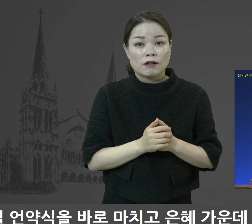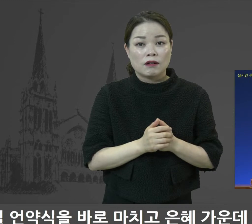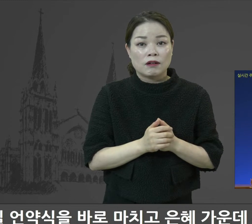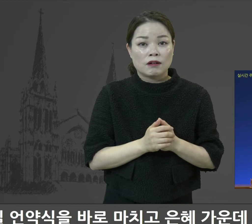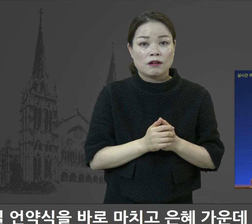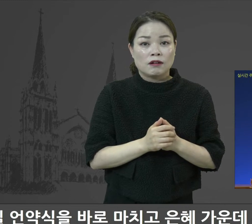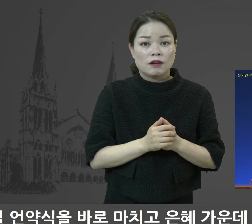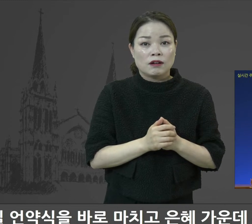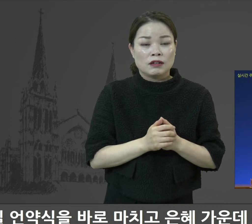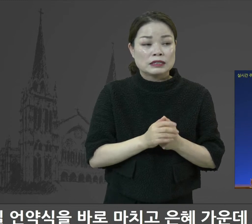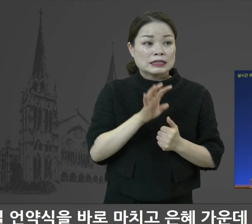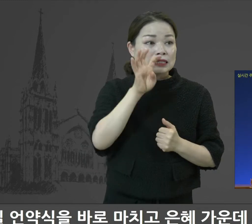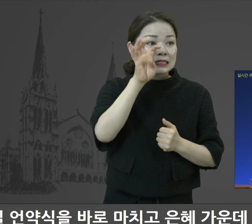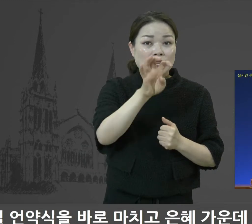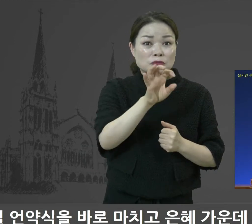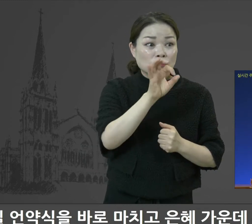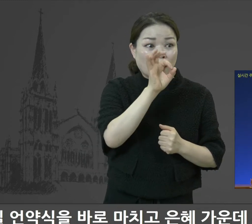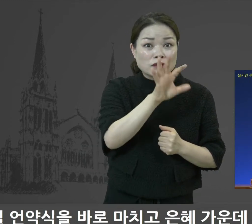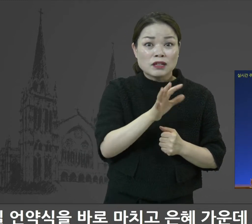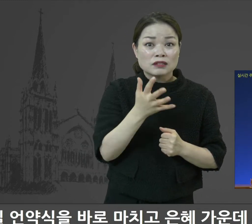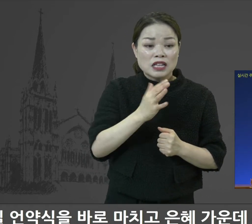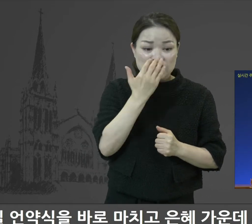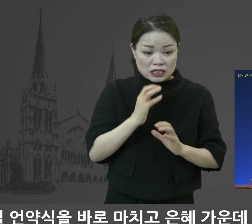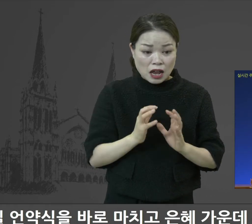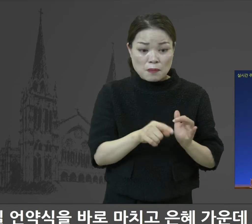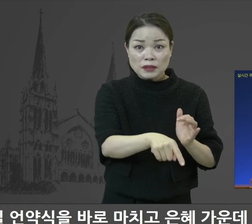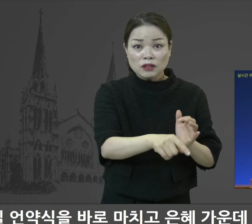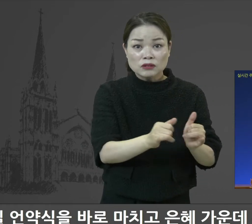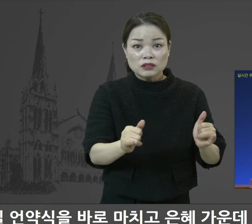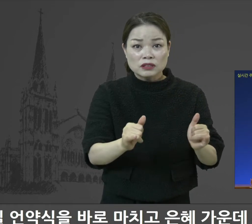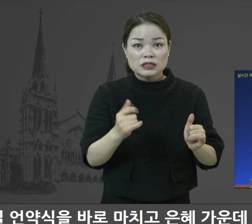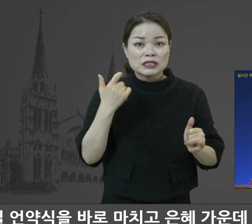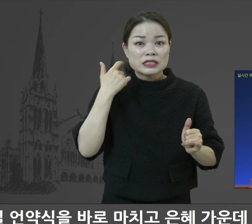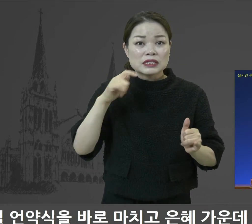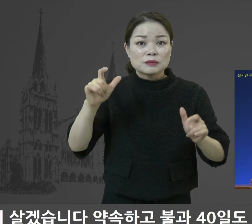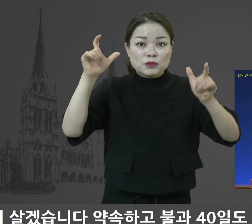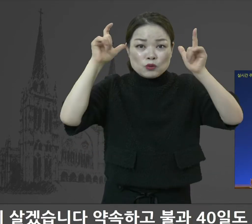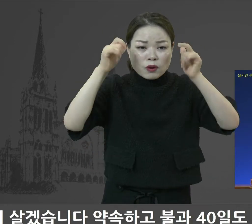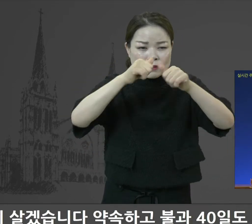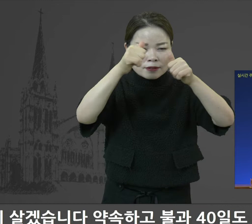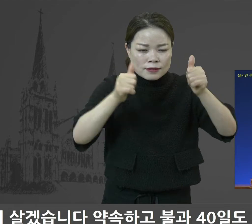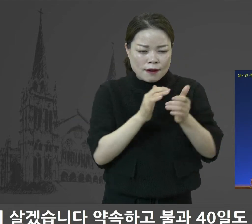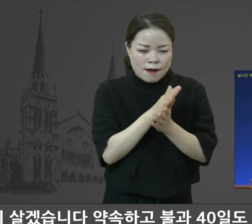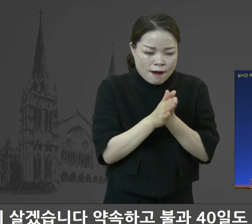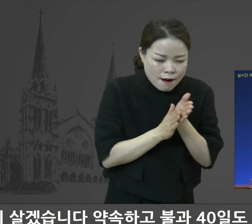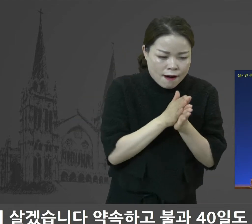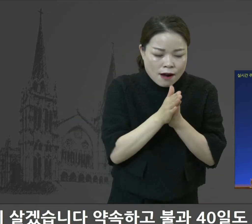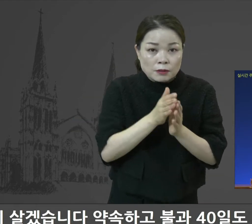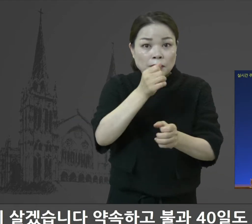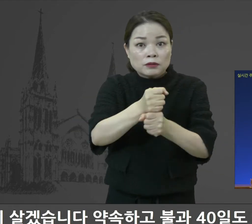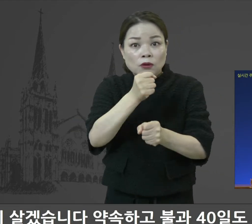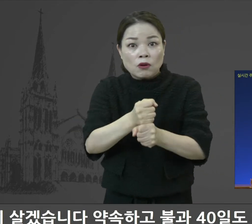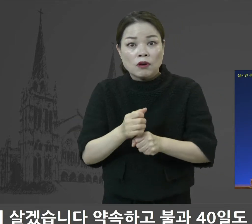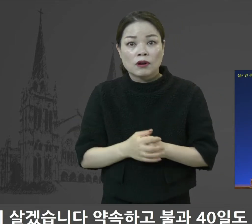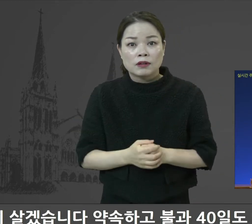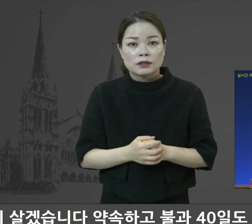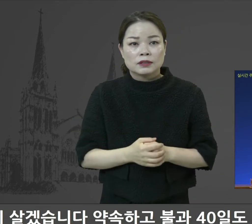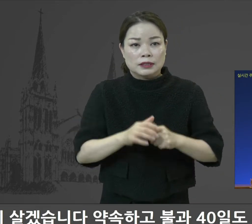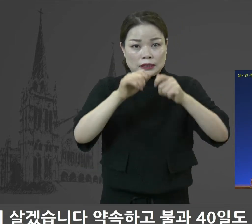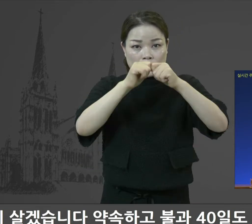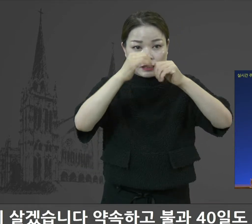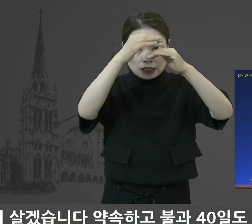불과 40일도 안 됐는데 이스라엘 백성들이 금송아지 만드는 겁니다. 금송아지 사건에 대해서는